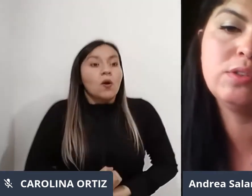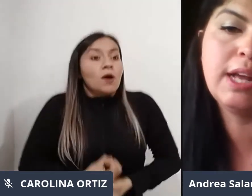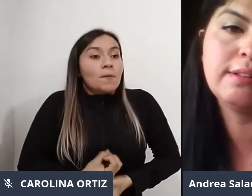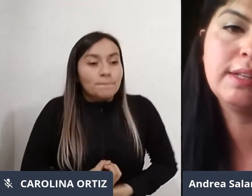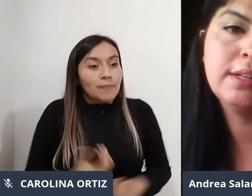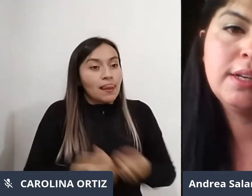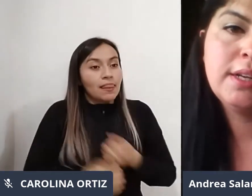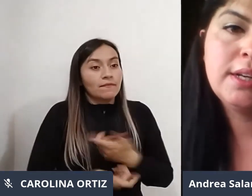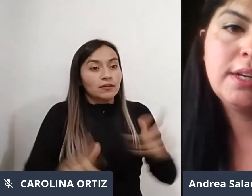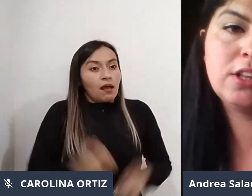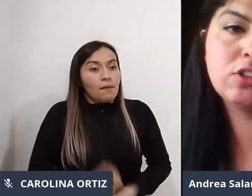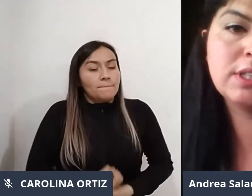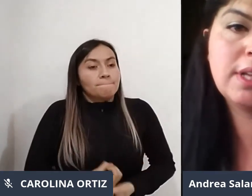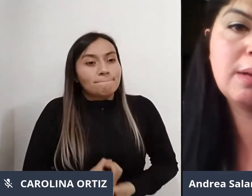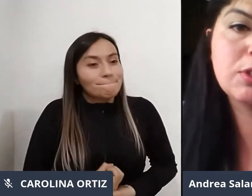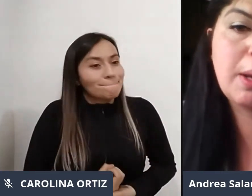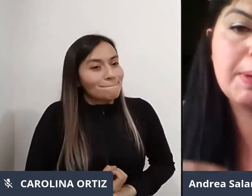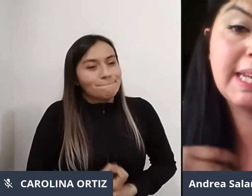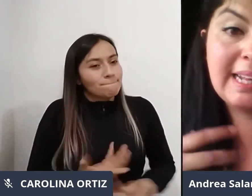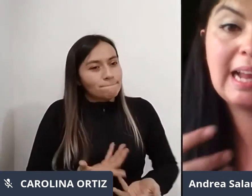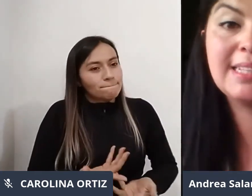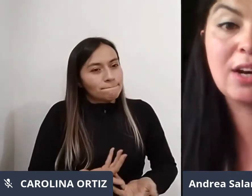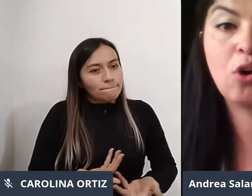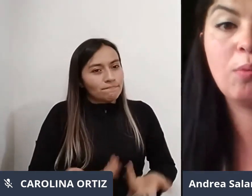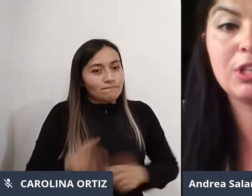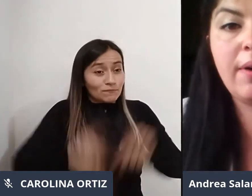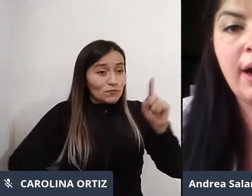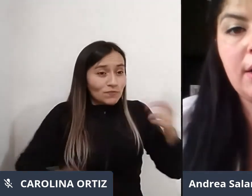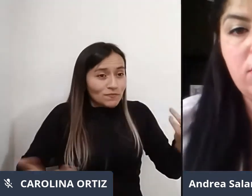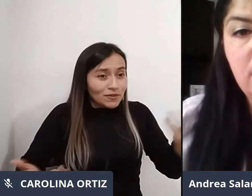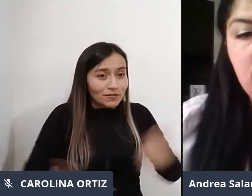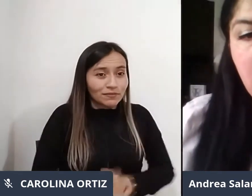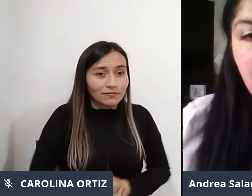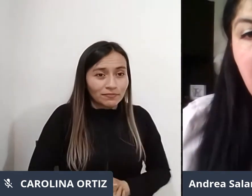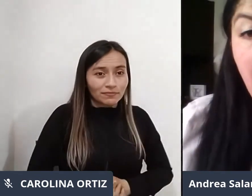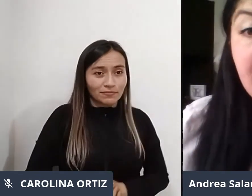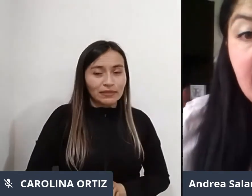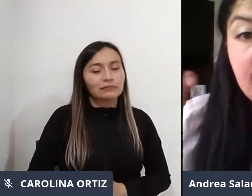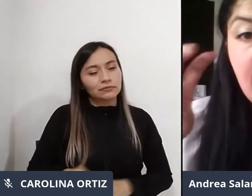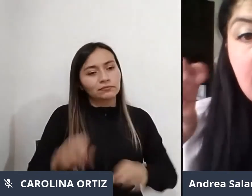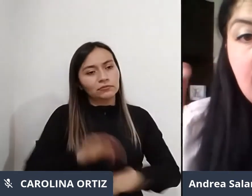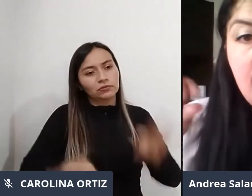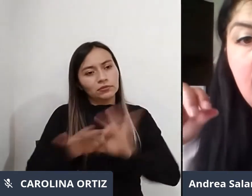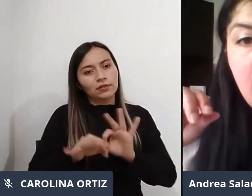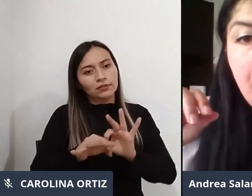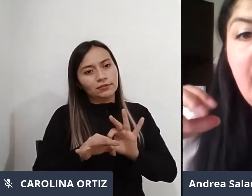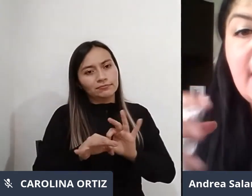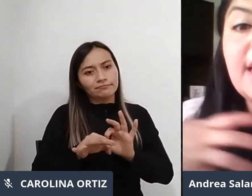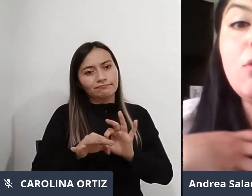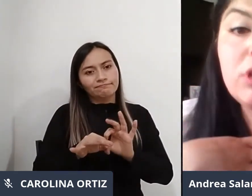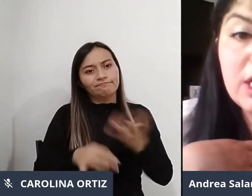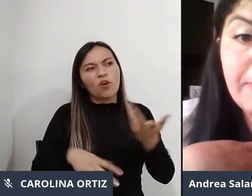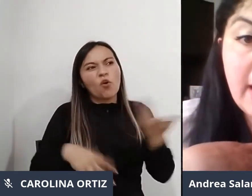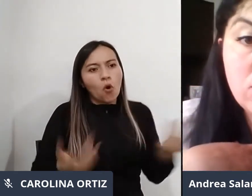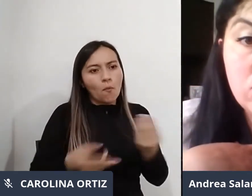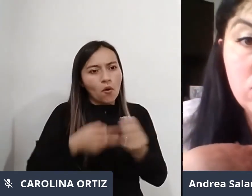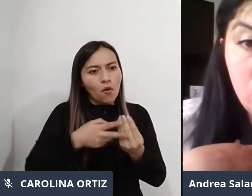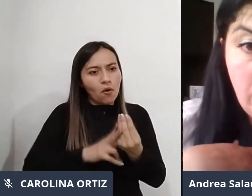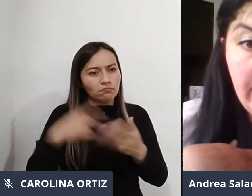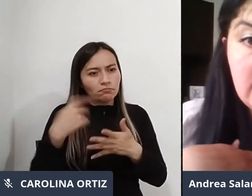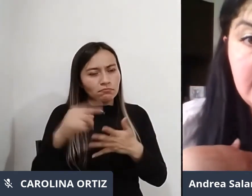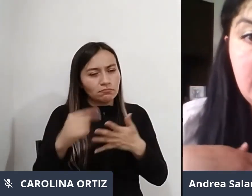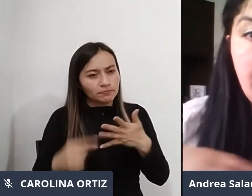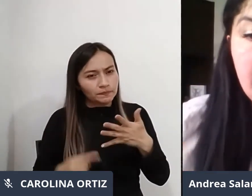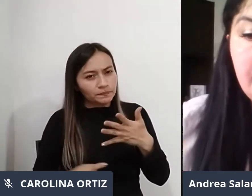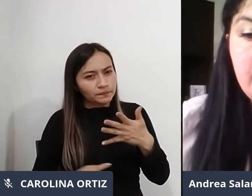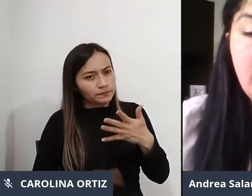con el estudiante. Entonces tenemos que empezar a analizar cómo trabajar con estas herramientas para que sean útiles para nosotros